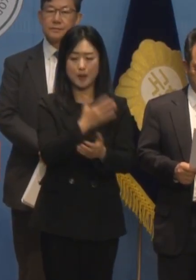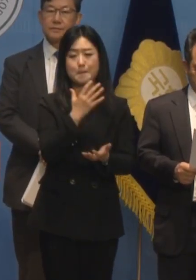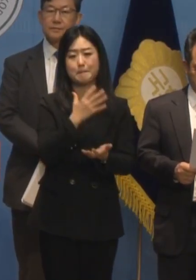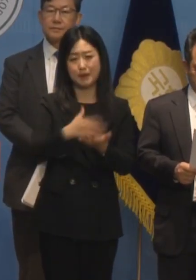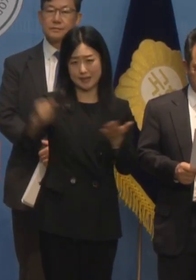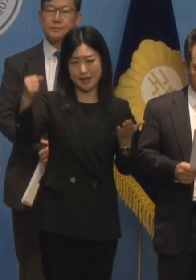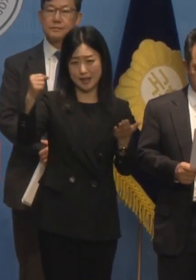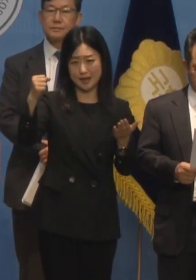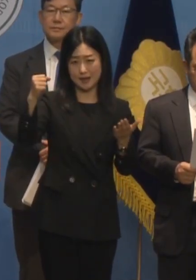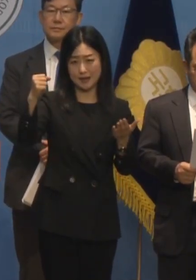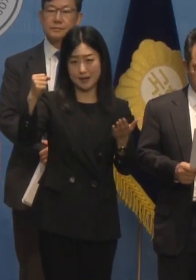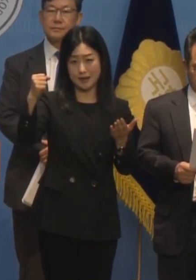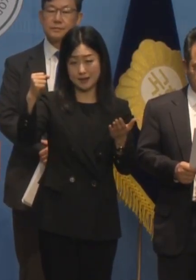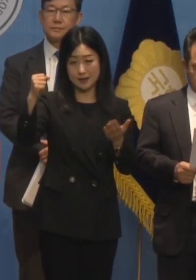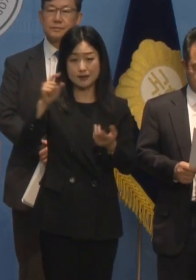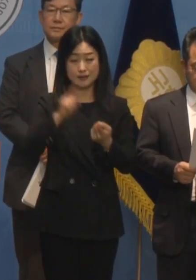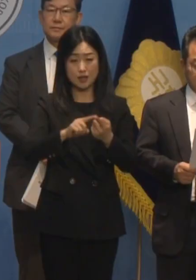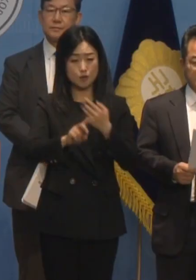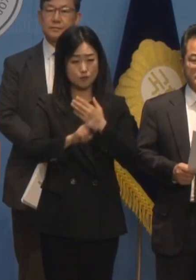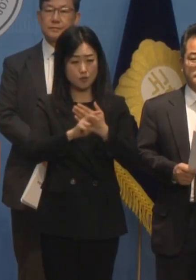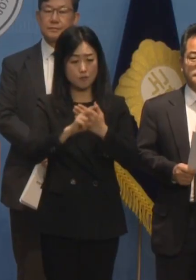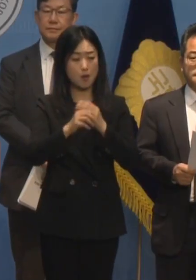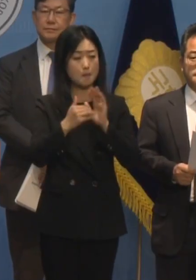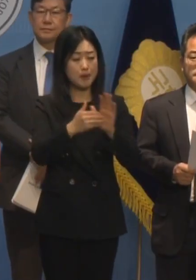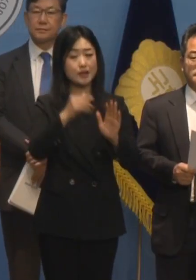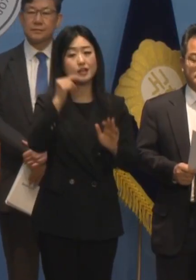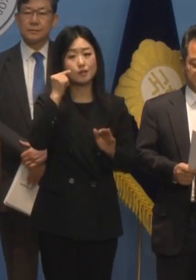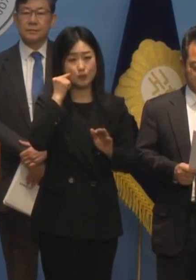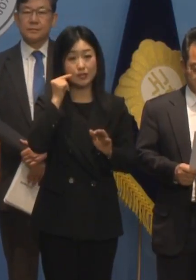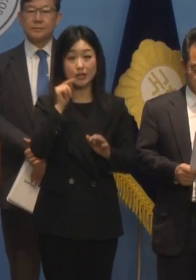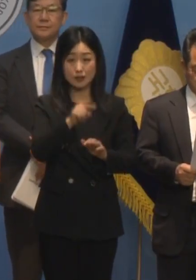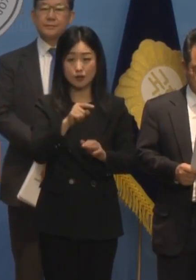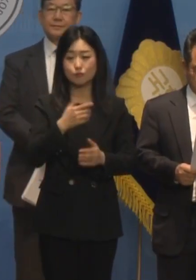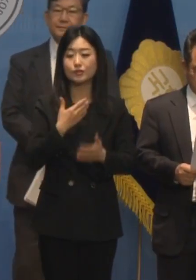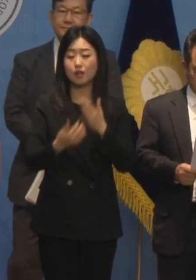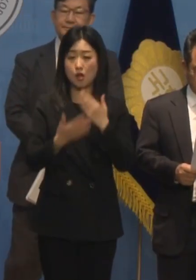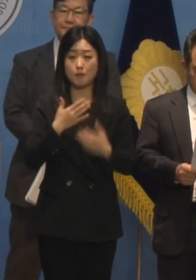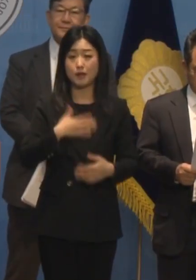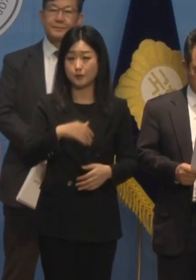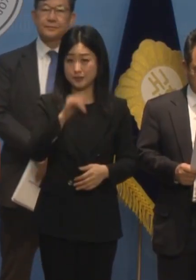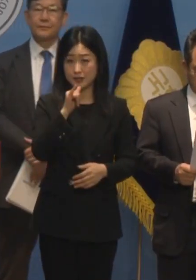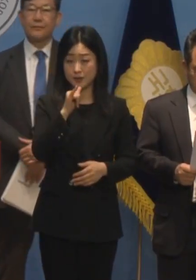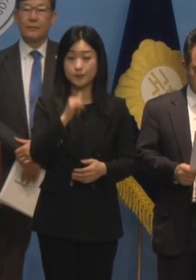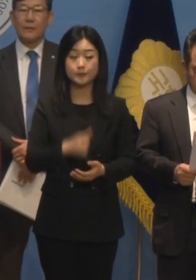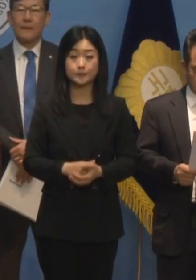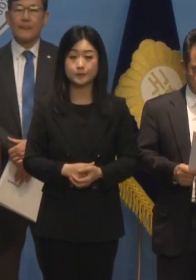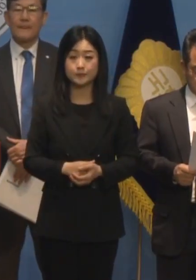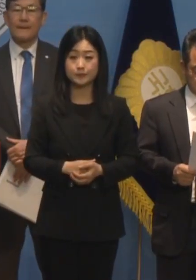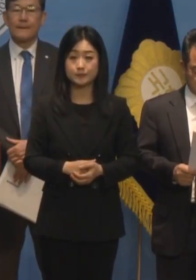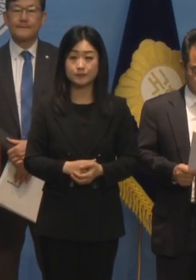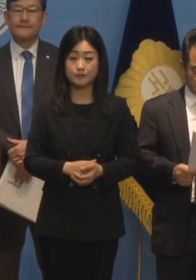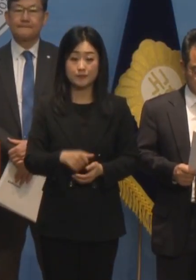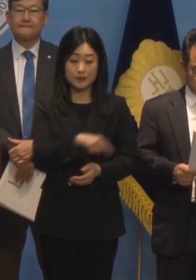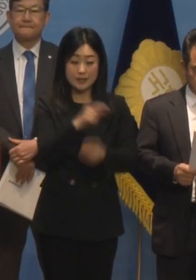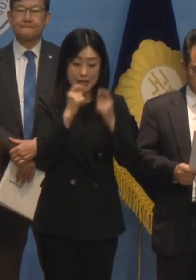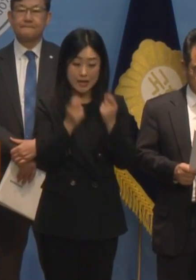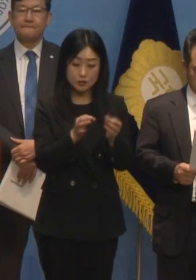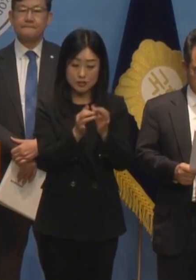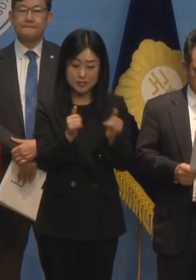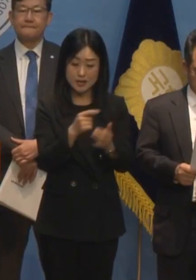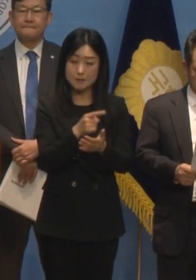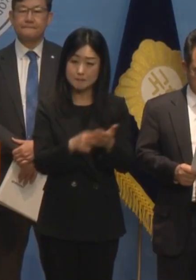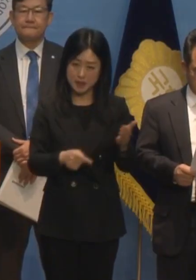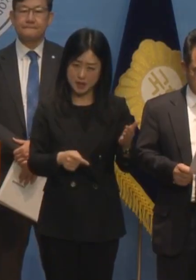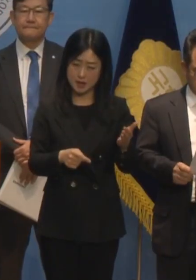전가하는 편법을 막을 수 없다는 것을 경험을 통해 잘 알고 있습니다. 소액주주의 피해는 합병과 분할